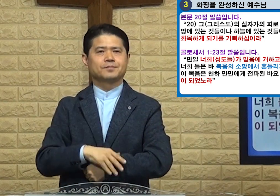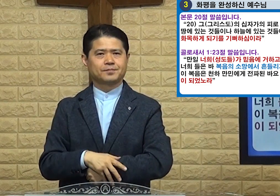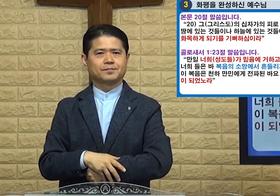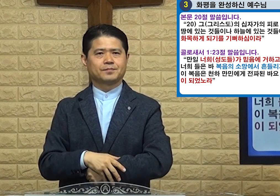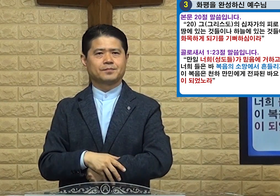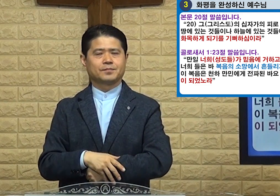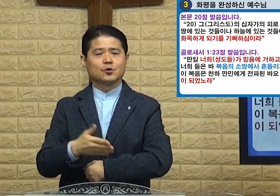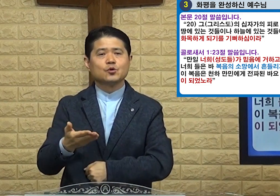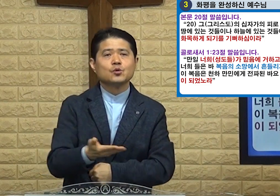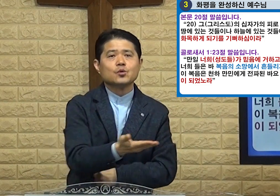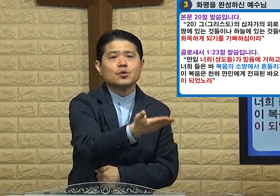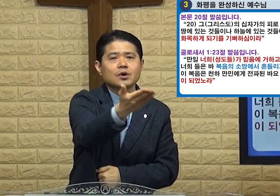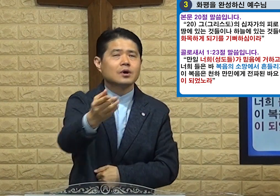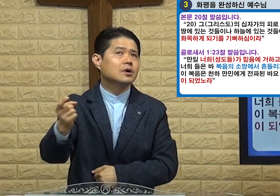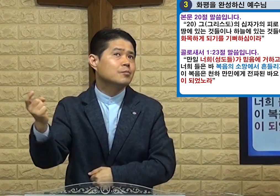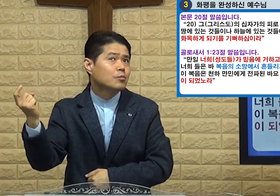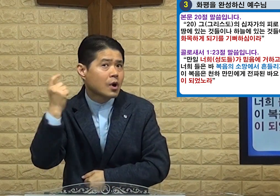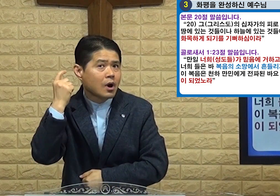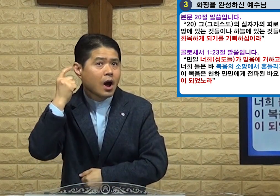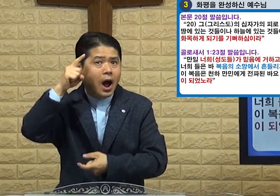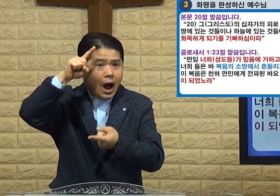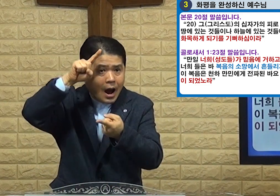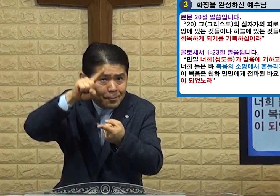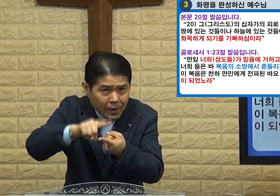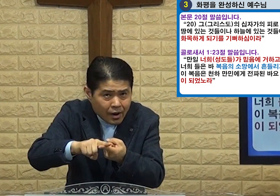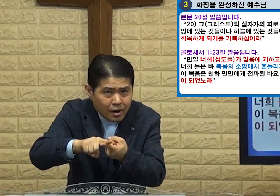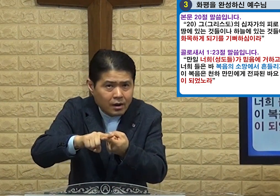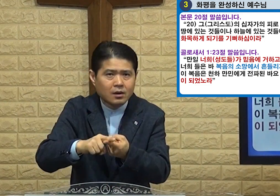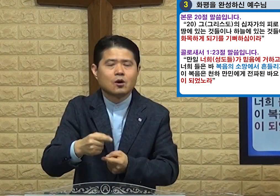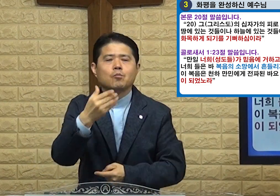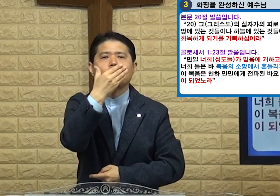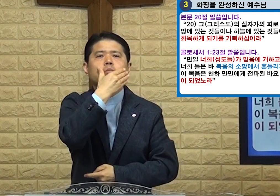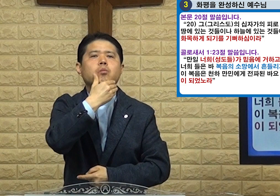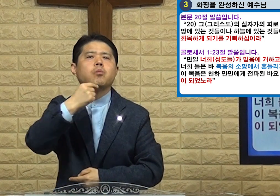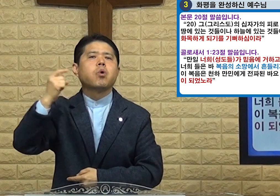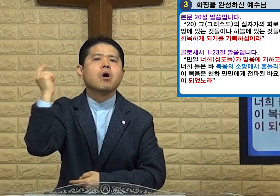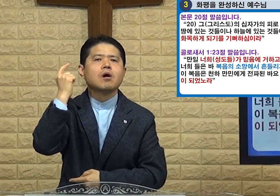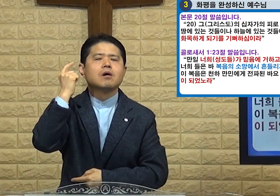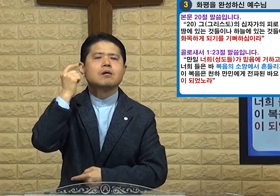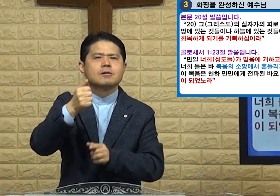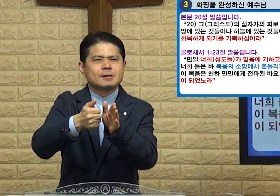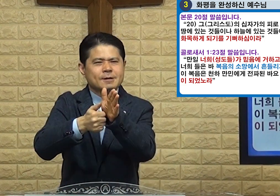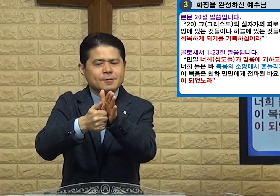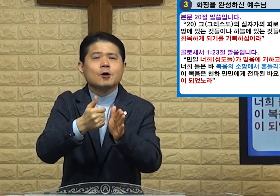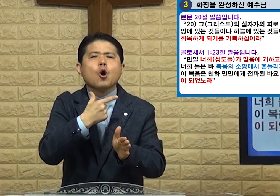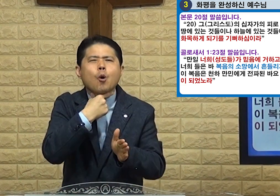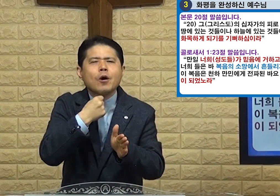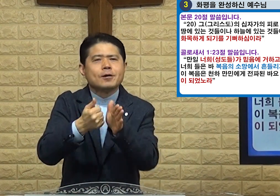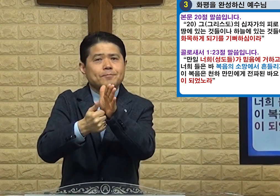우리의 사명을 성취할 수 있는 것입니다. 너희 들은 바 이 복음의 소망에서